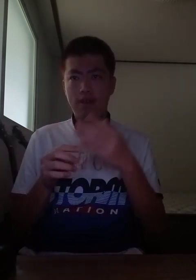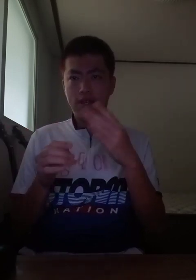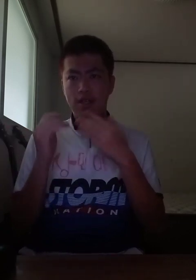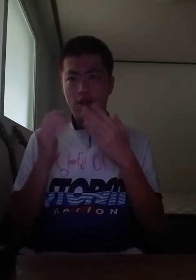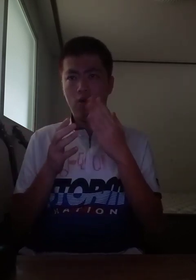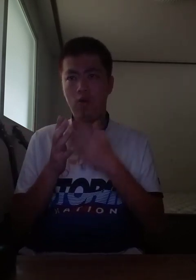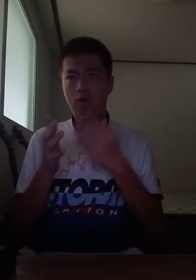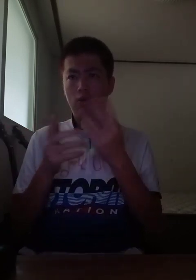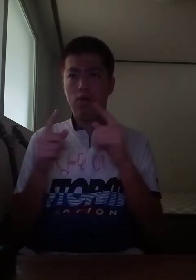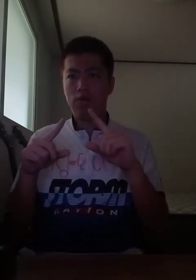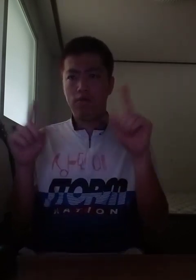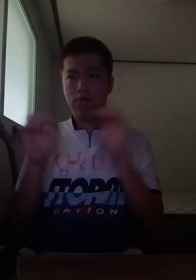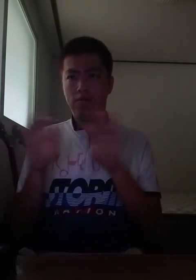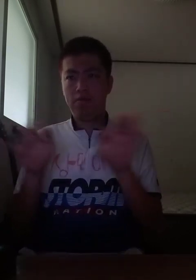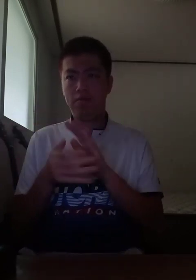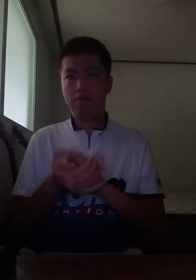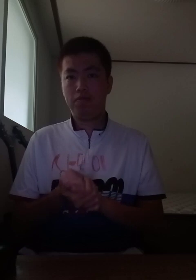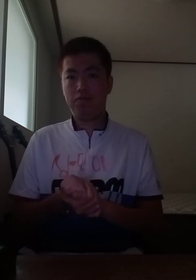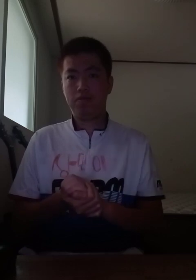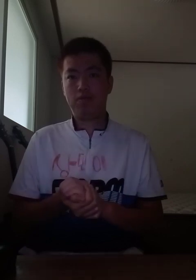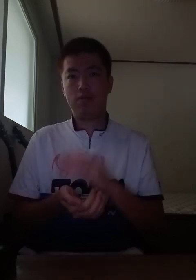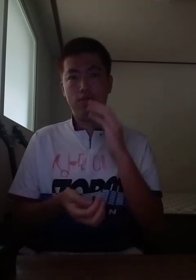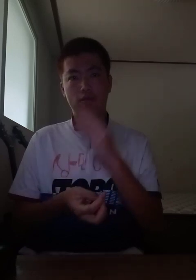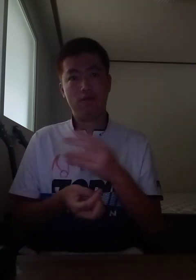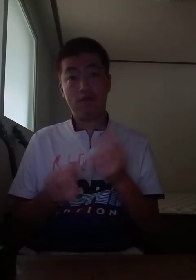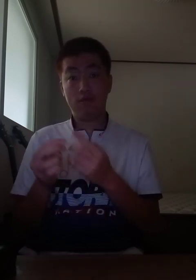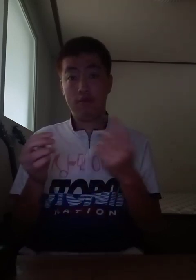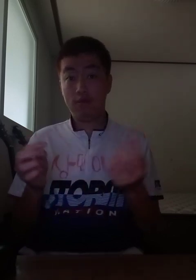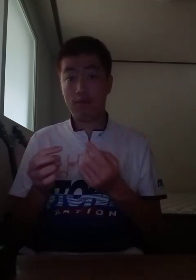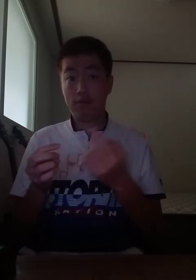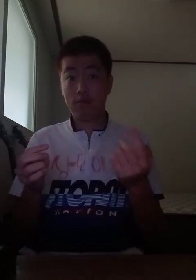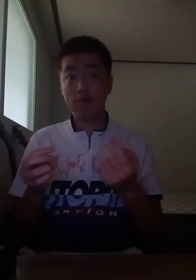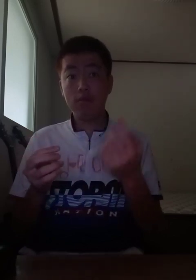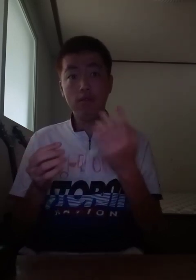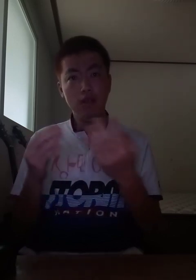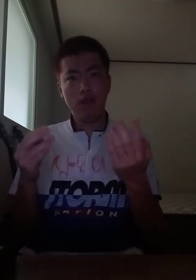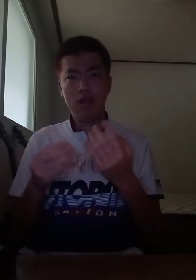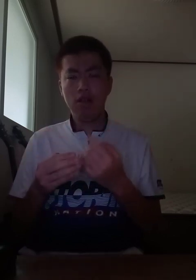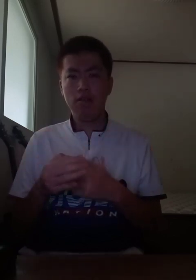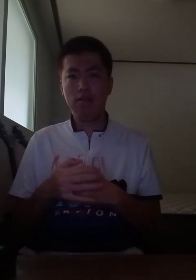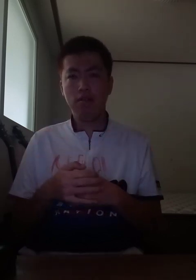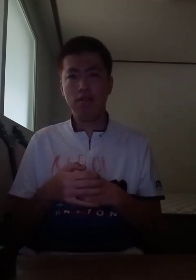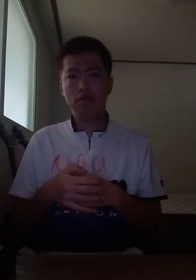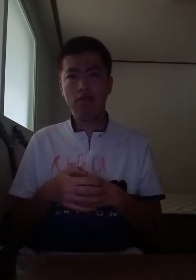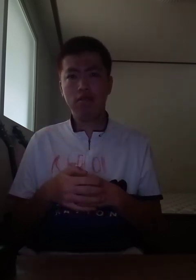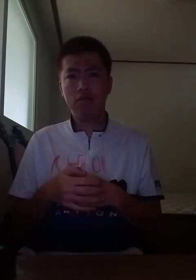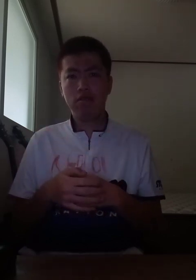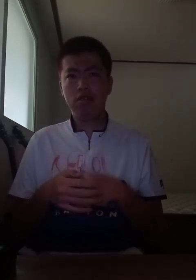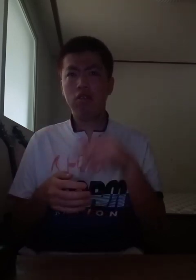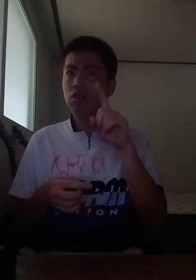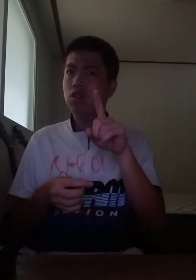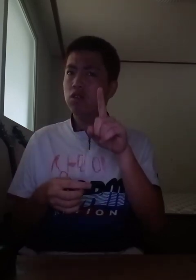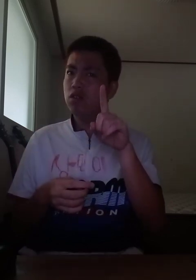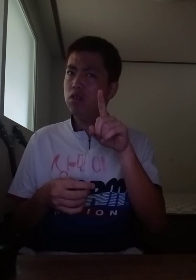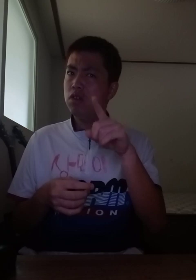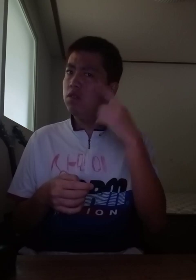설치도 덩달아 늘었습니다. 현재 경기도 내에만 13,000여 개. 그런데 현장에서 눌러보니